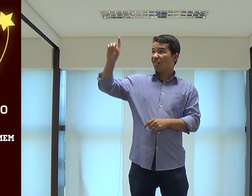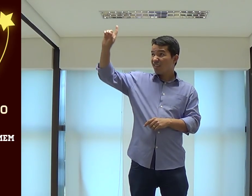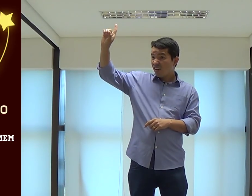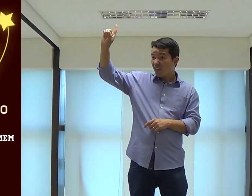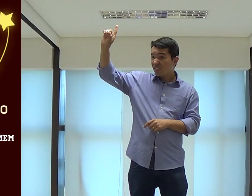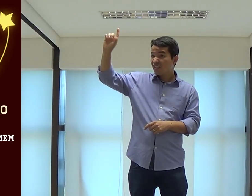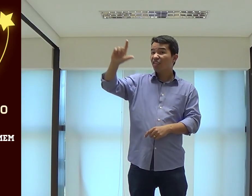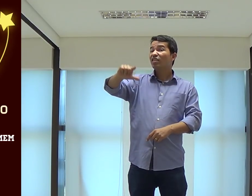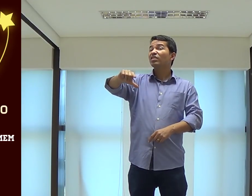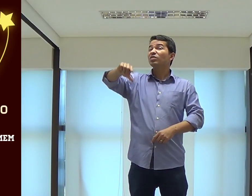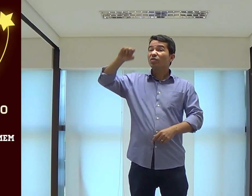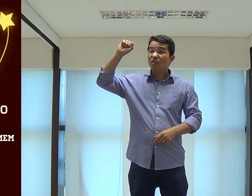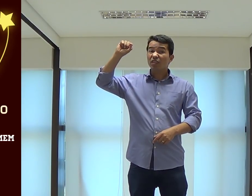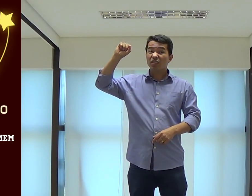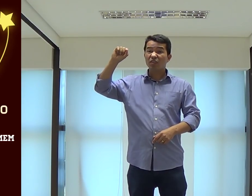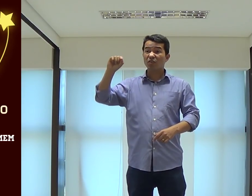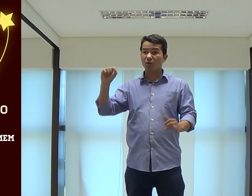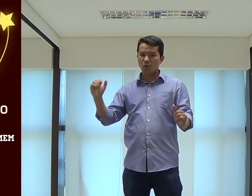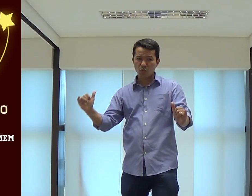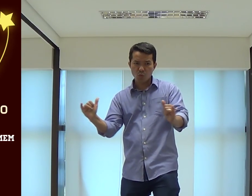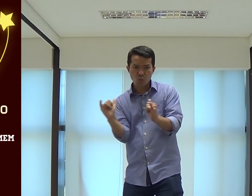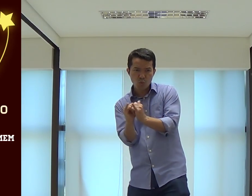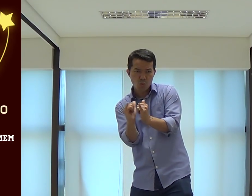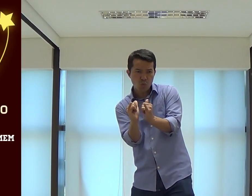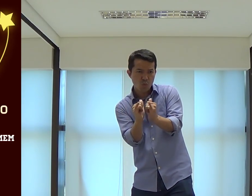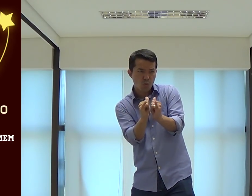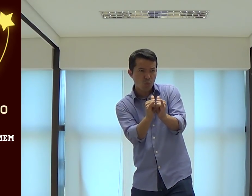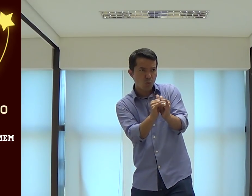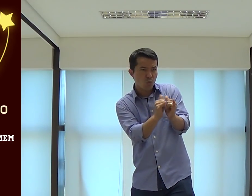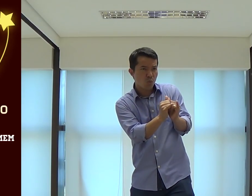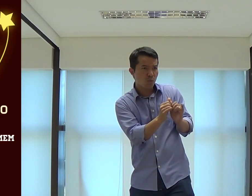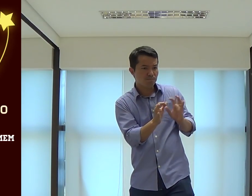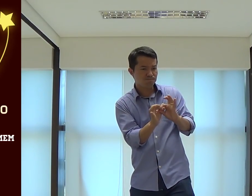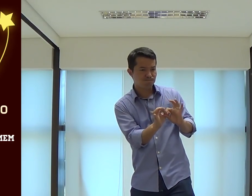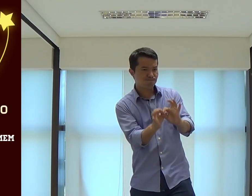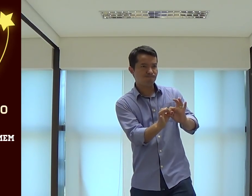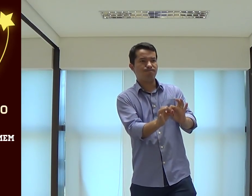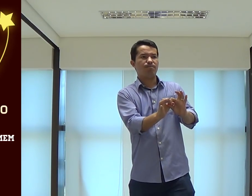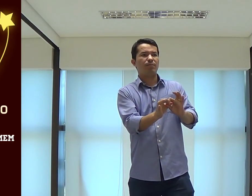é tempo que Deus escolheu para haver essa reconciliação.